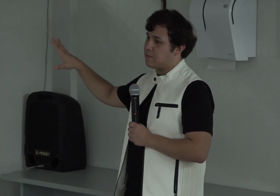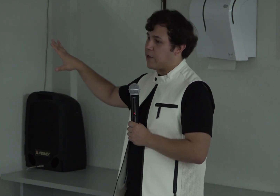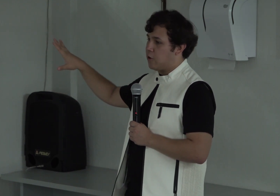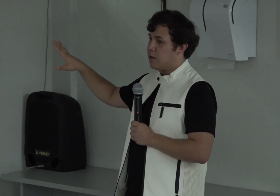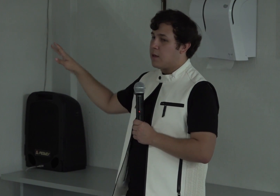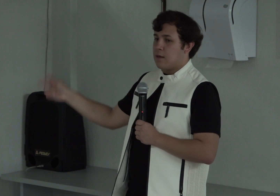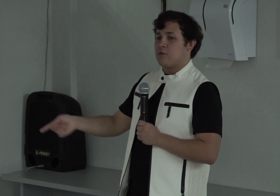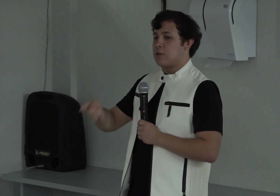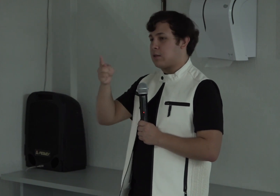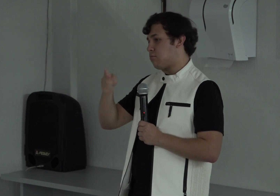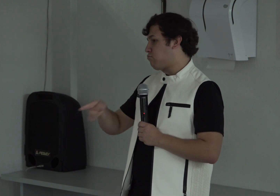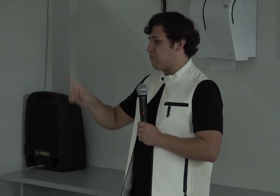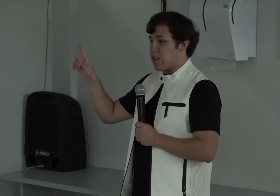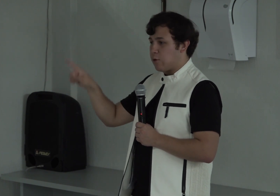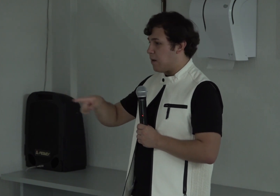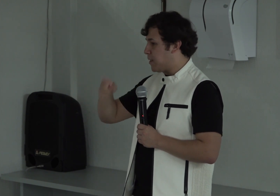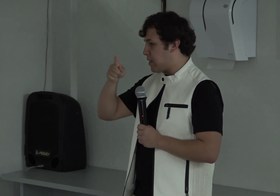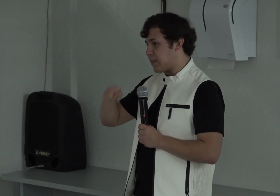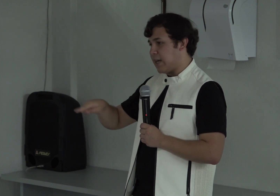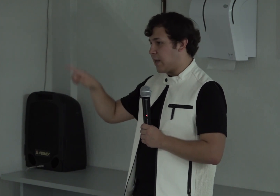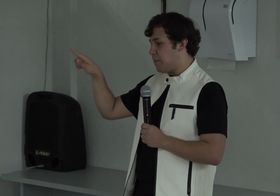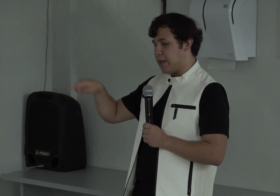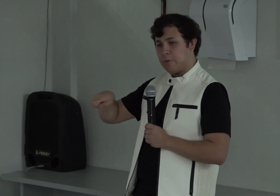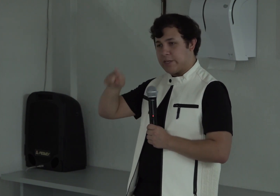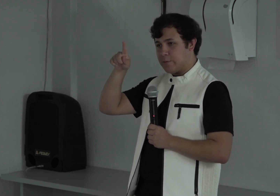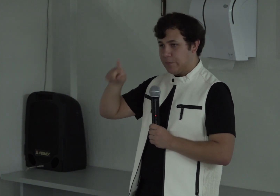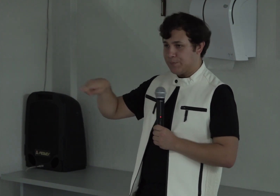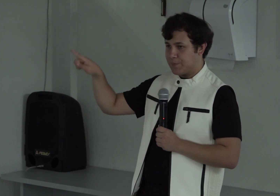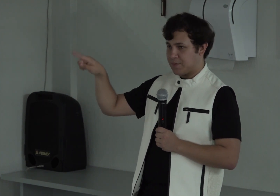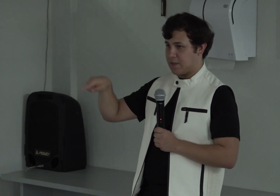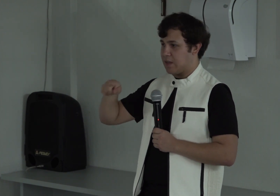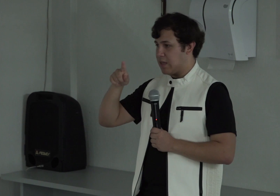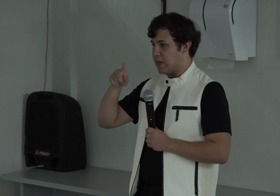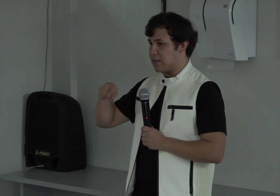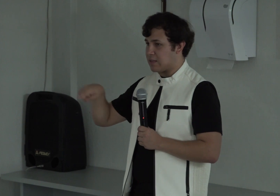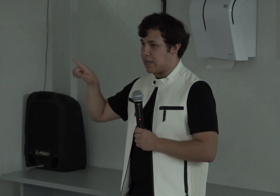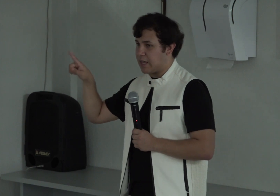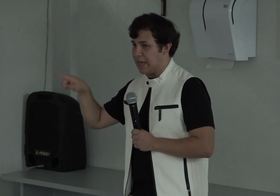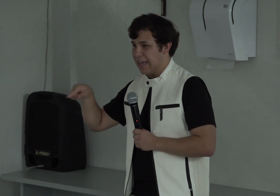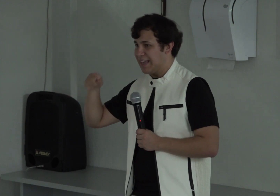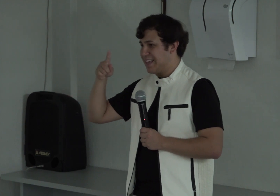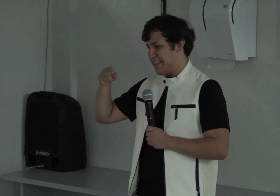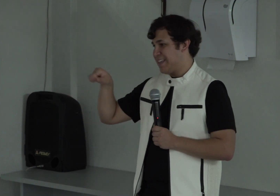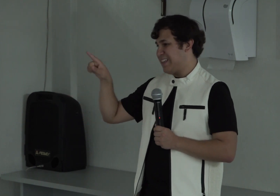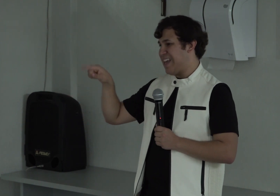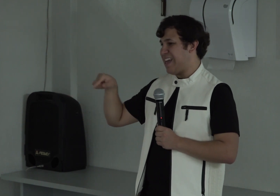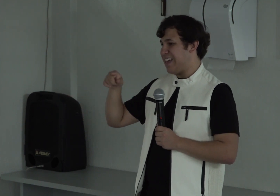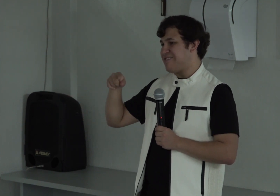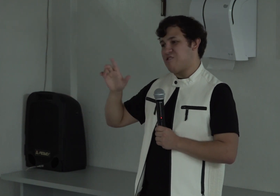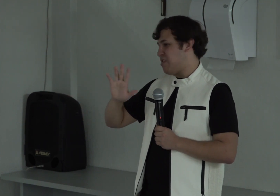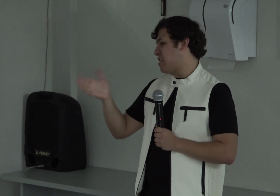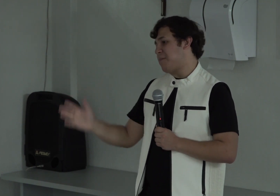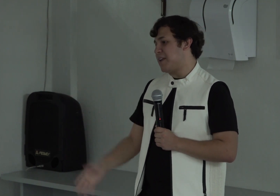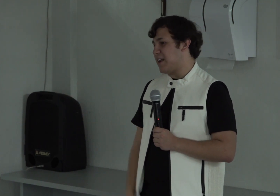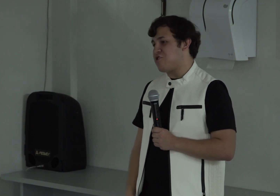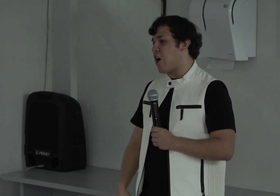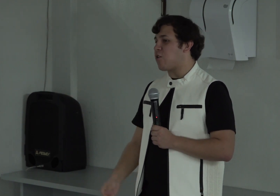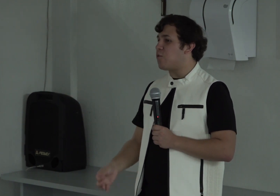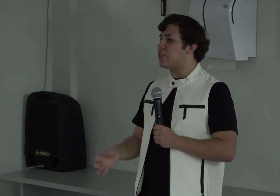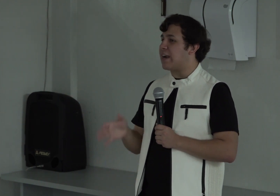español. Entonces, naturalmente adquiere el bilingüismo y de esa manera no hay como tal redes